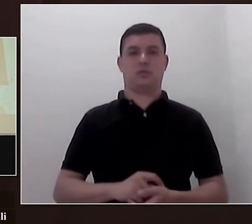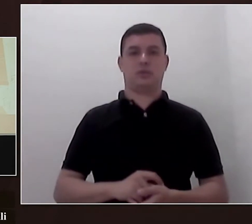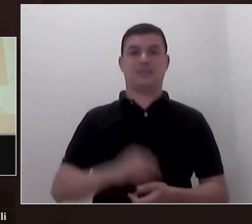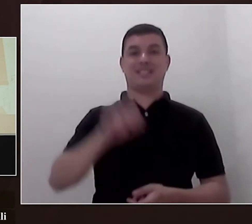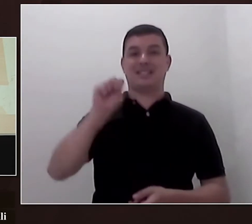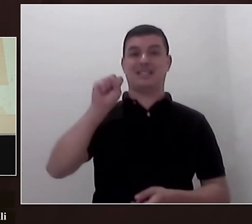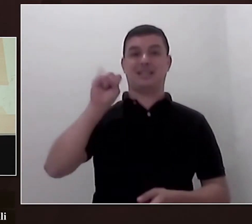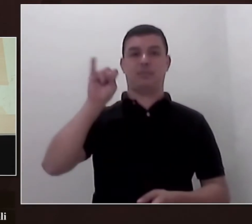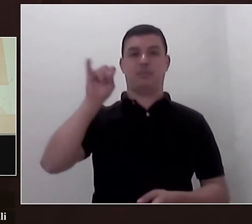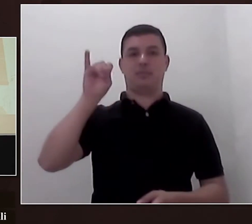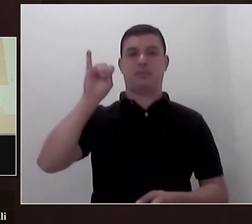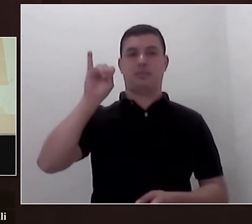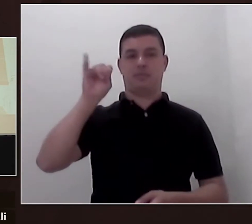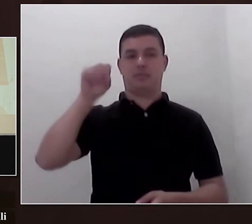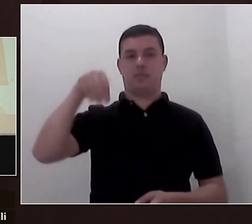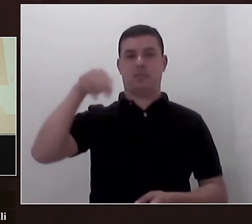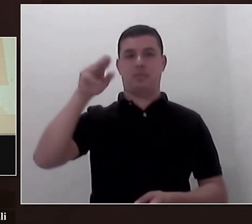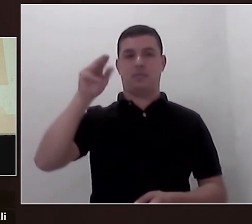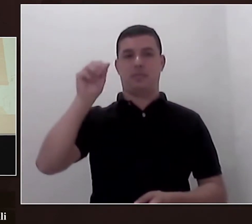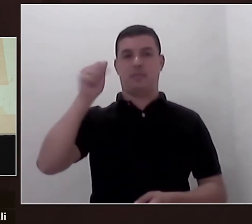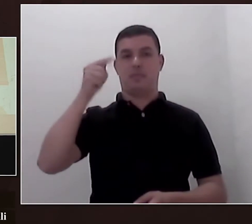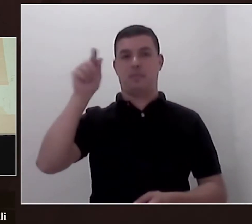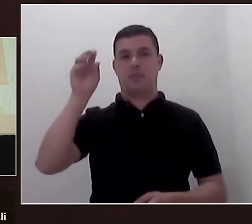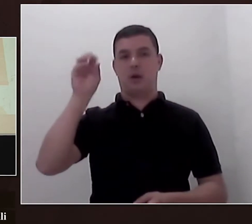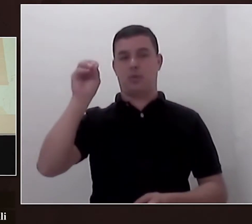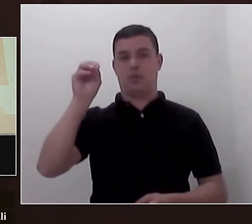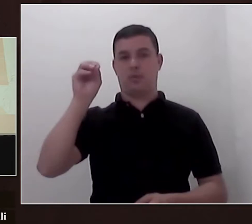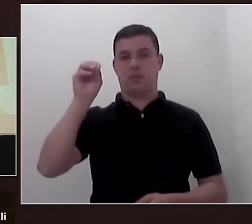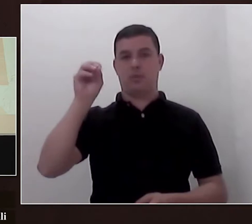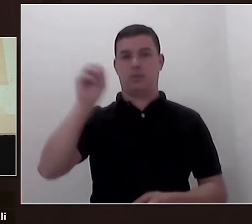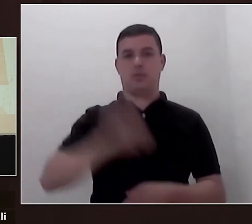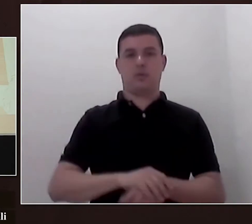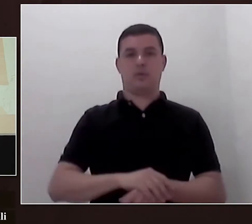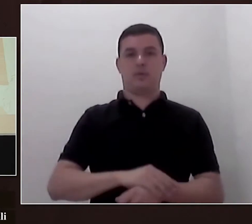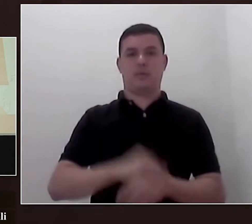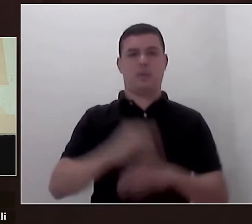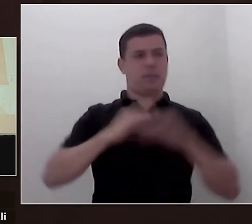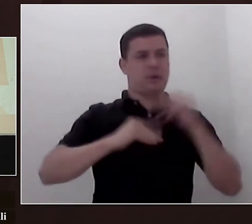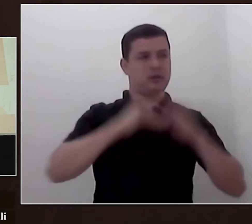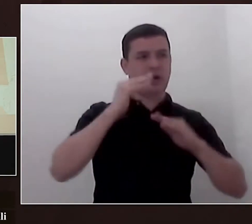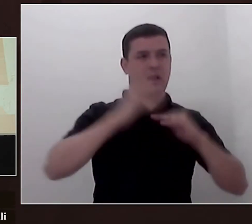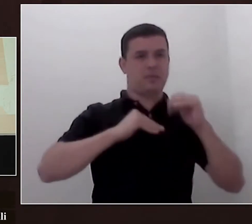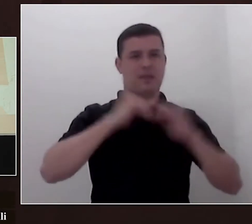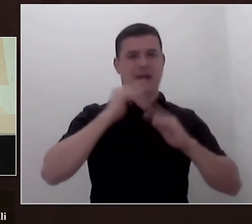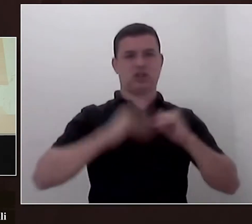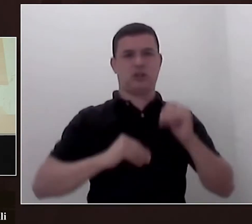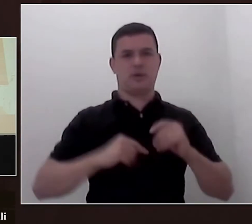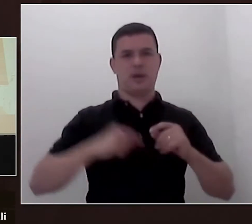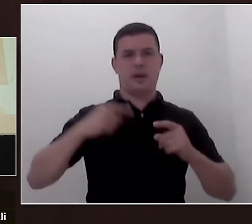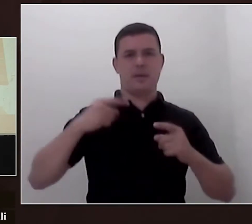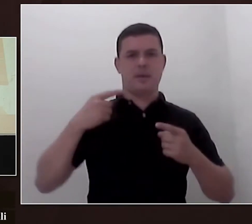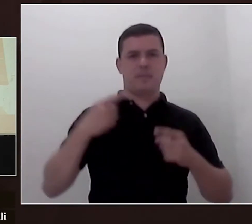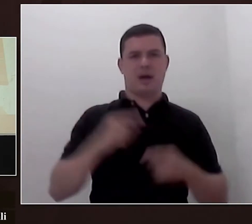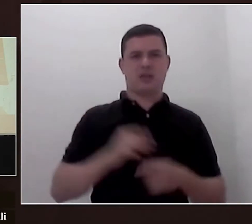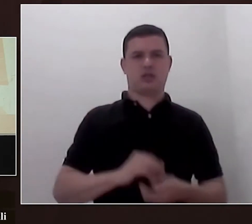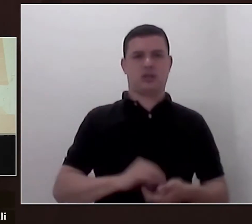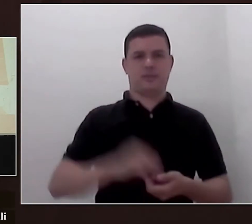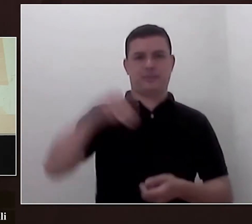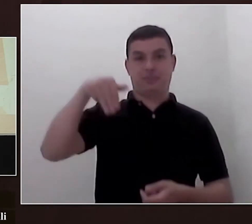praticava a mágica, iludindo o povo de Samaria, insinuando-se